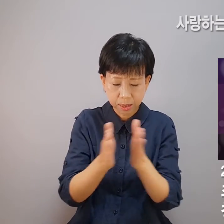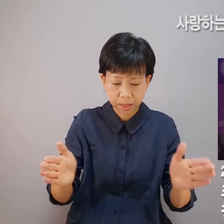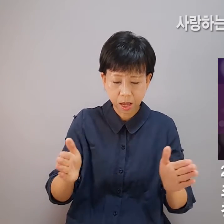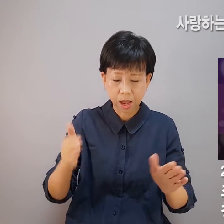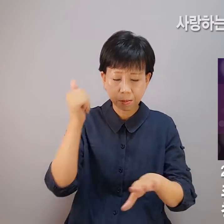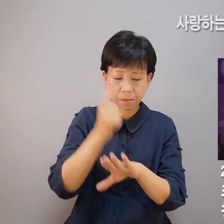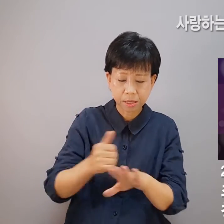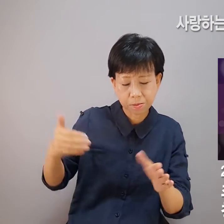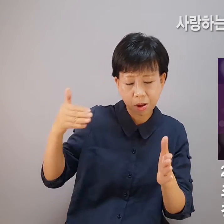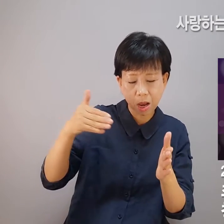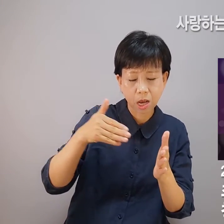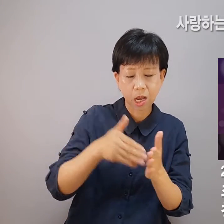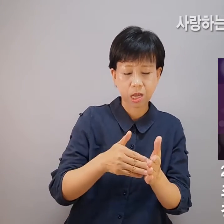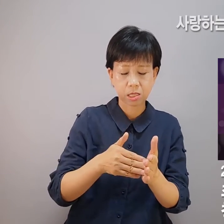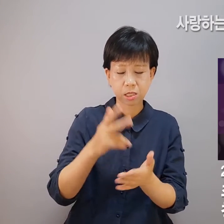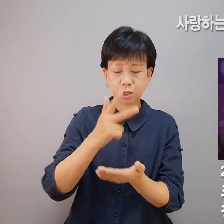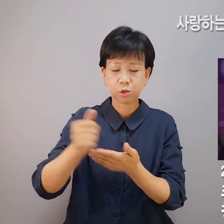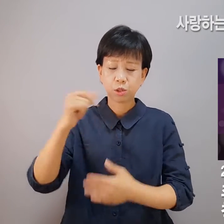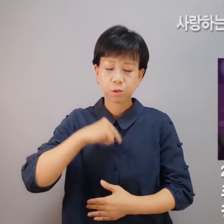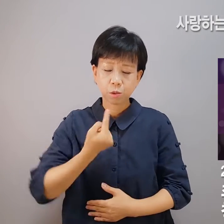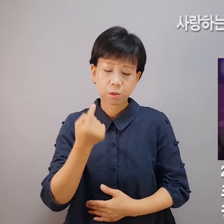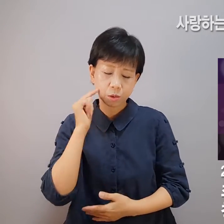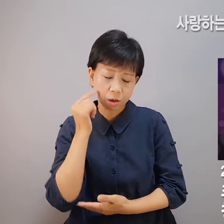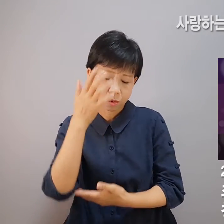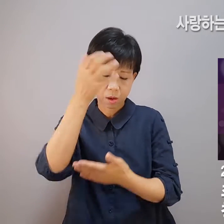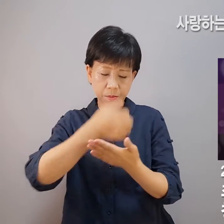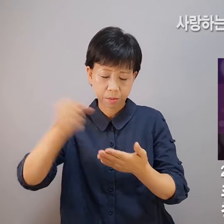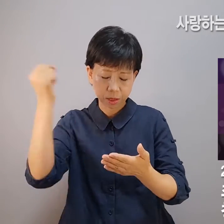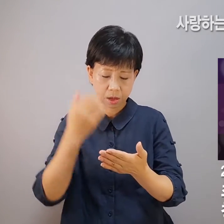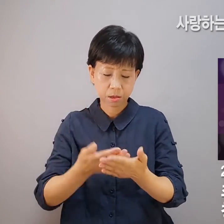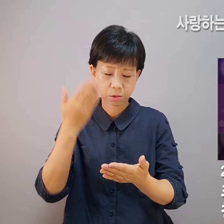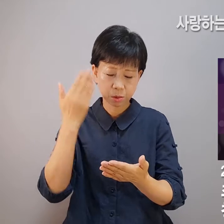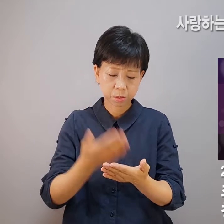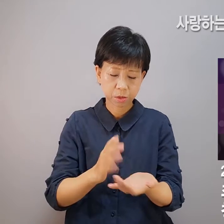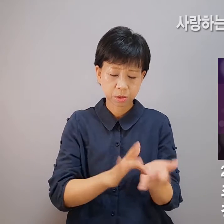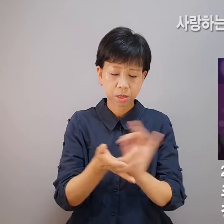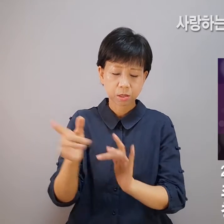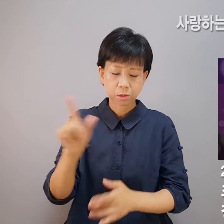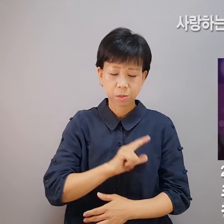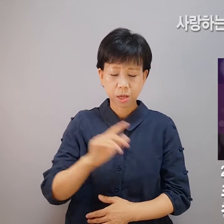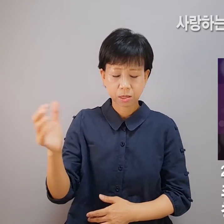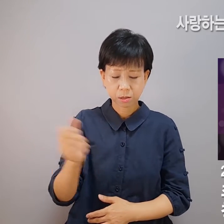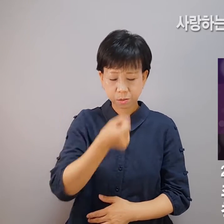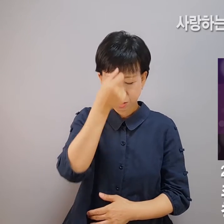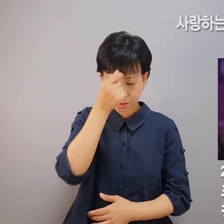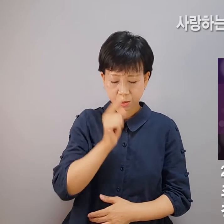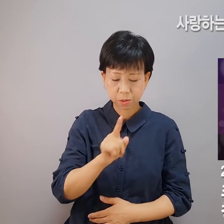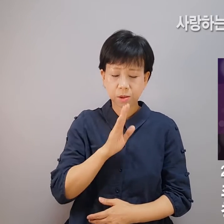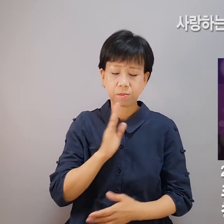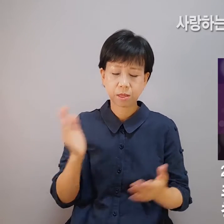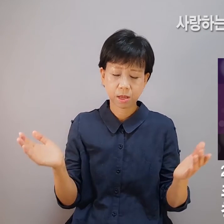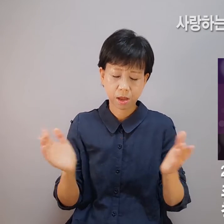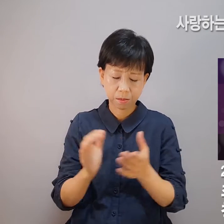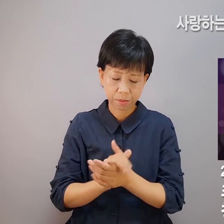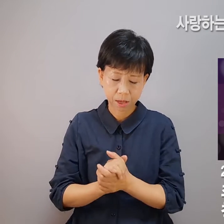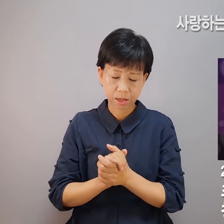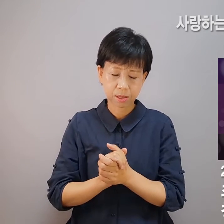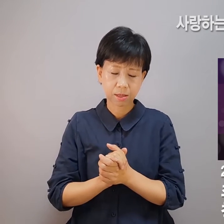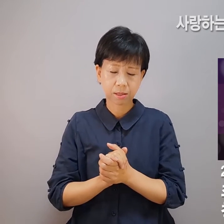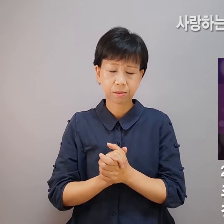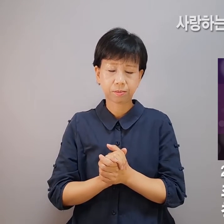마치는 시간까지 주님 홀로 영광 받아 주시옵소서. 예수님의 이름으로 기도드립니다. 아멘.